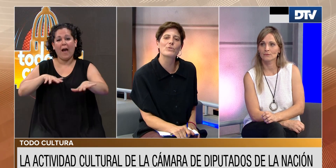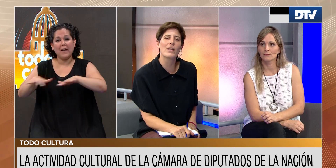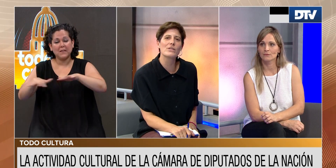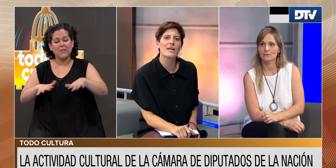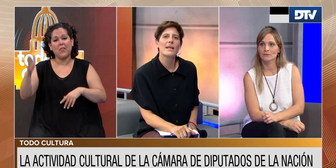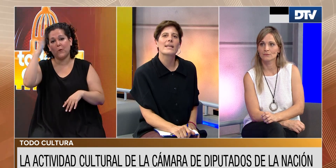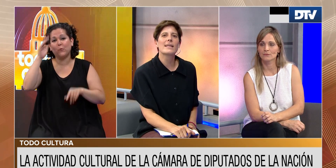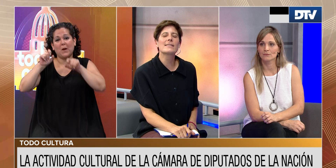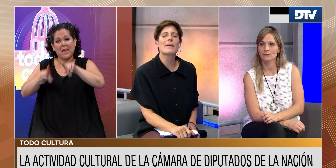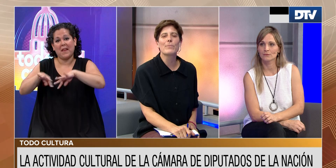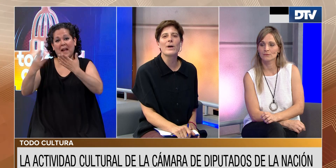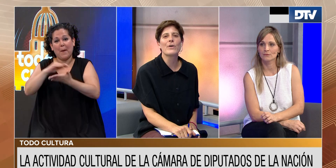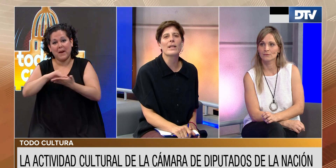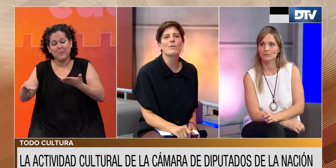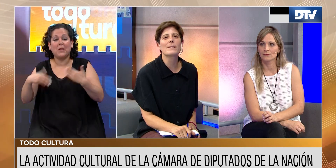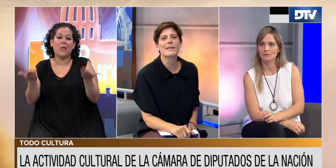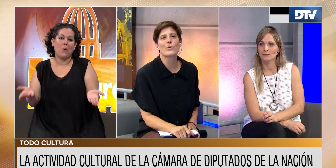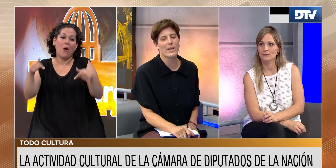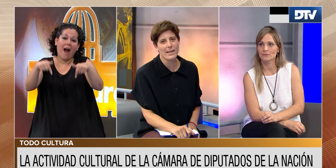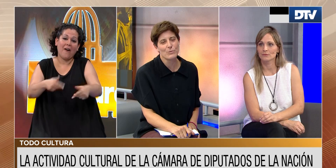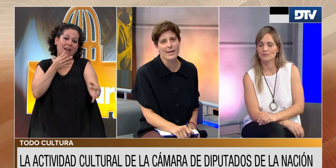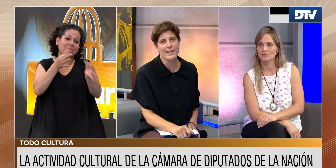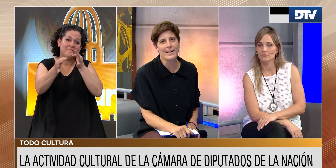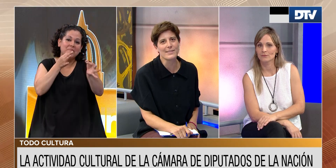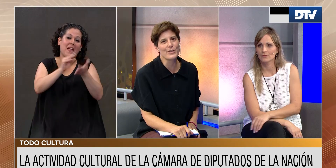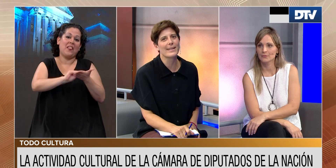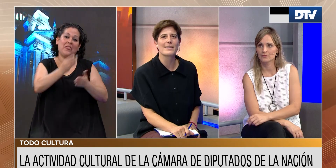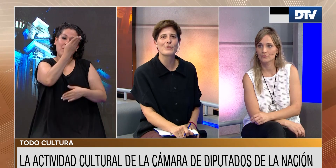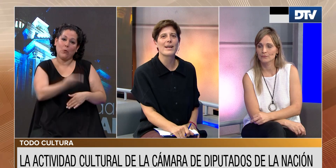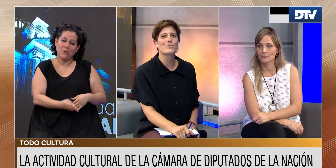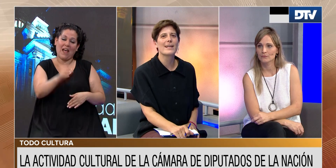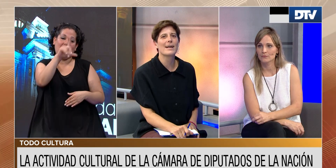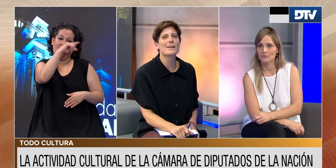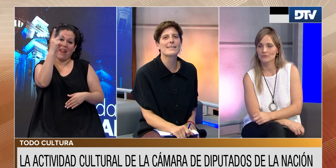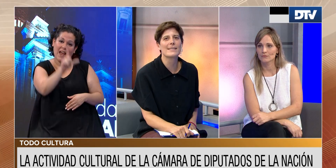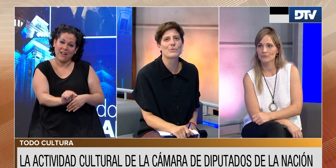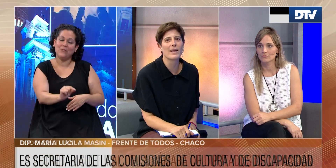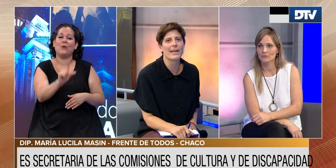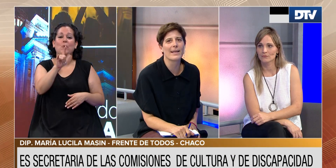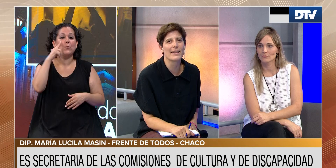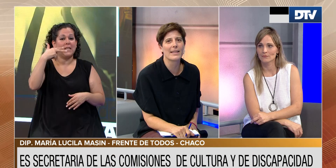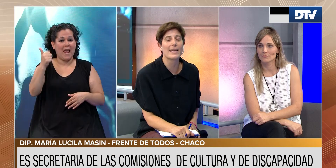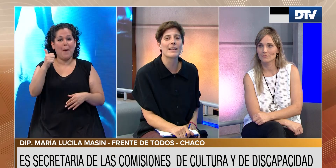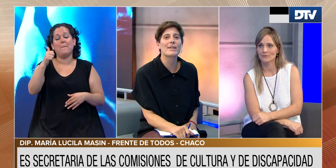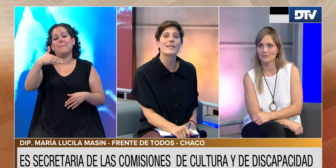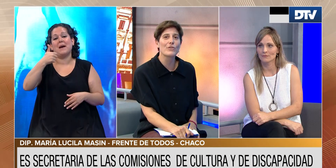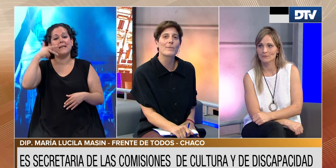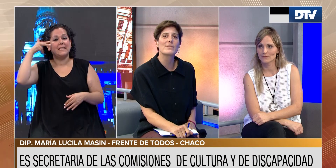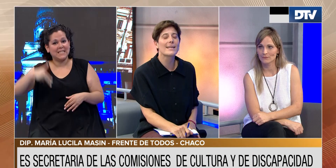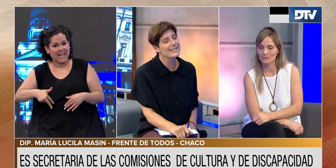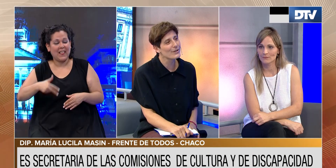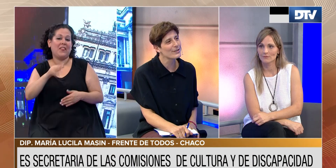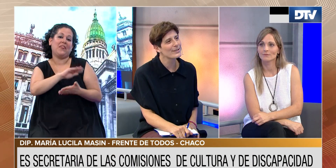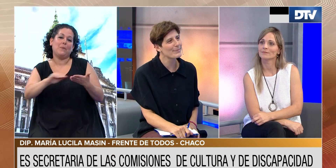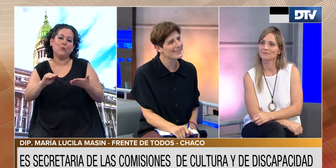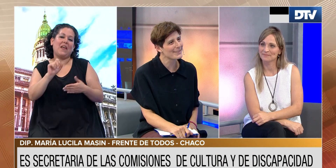de Diputados. Y es tiempo ahora de conversar con una de las diputadas de la Nación. Le agradecemos a Lucila Massín, diputada del Frente de Todos de la